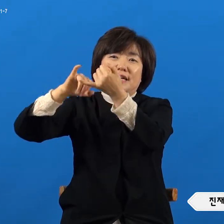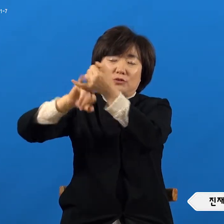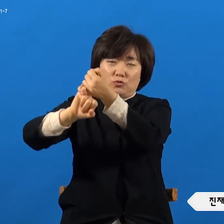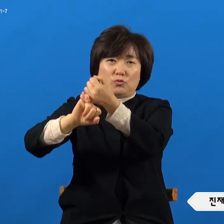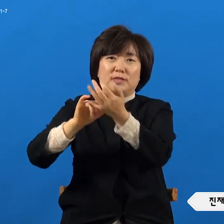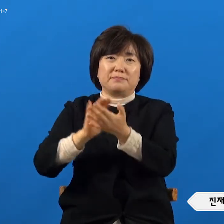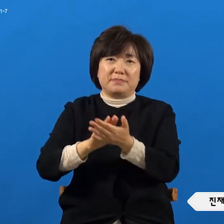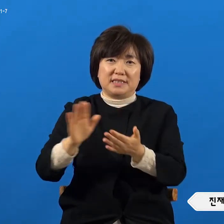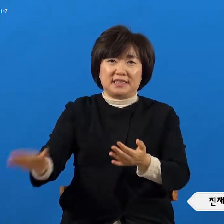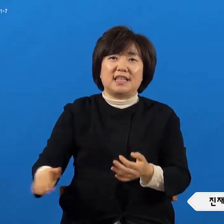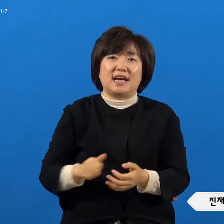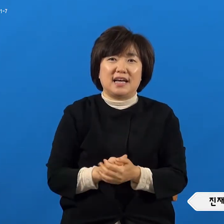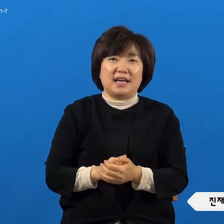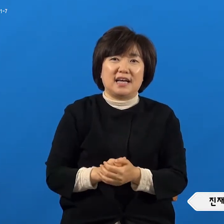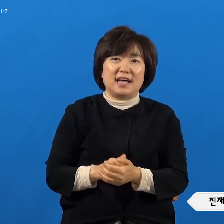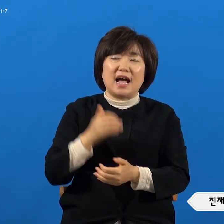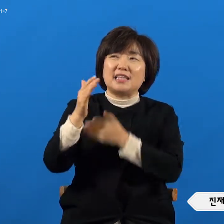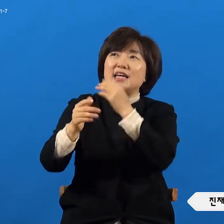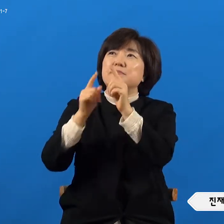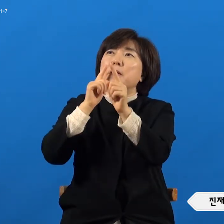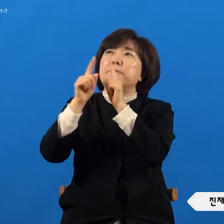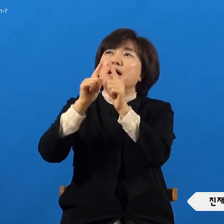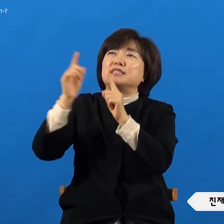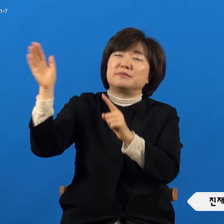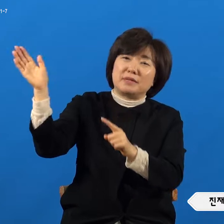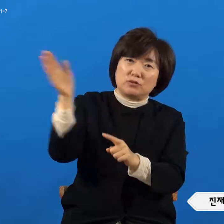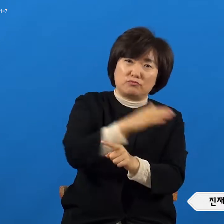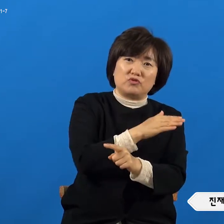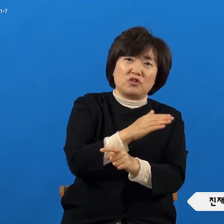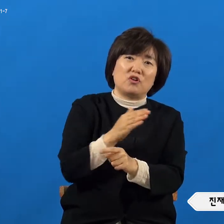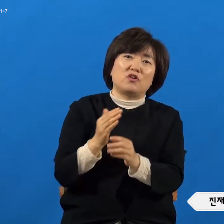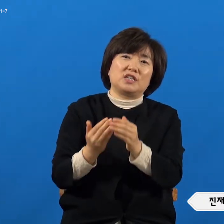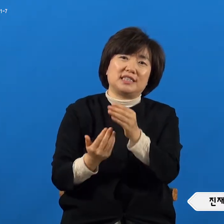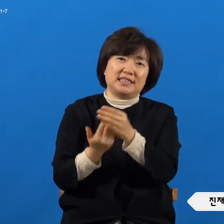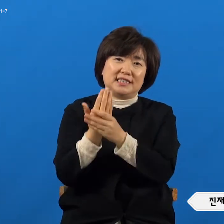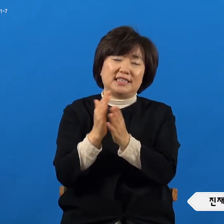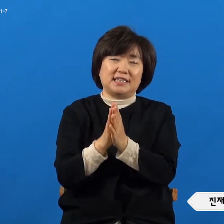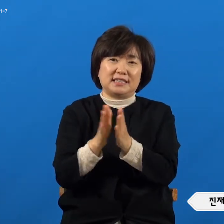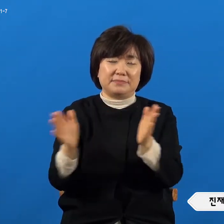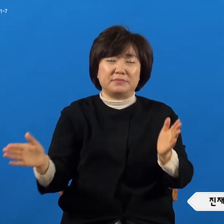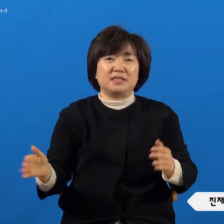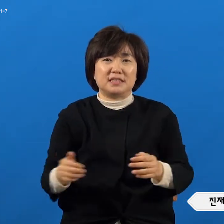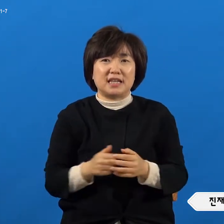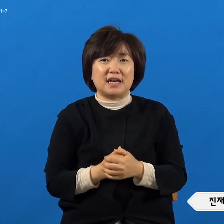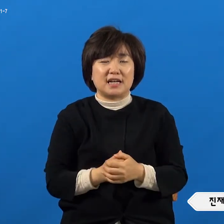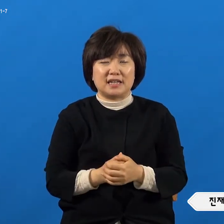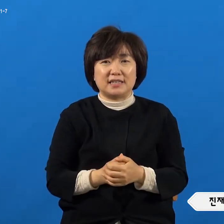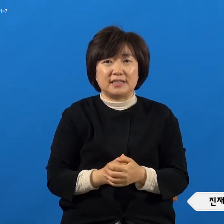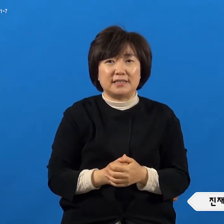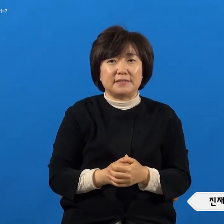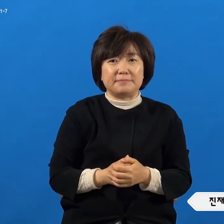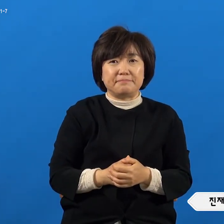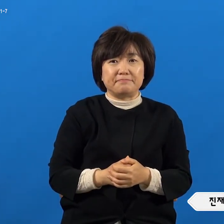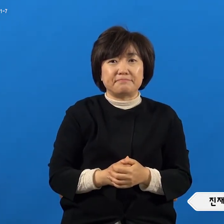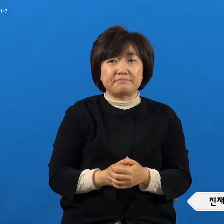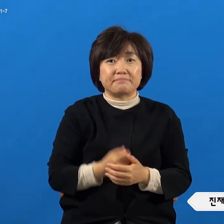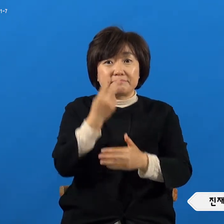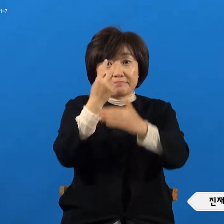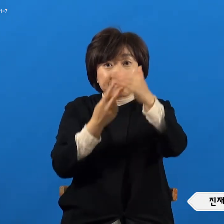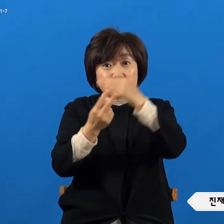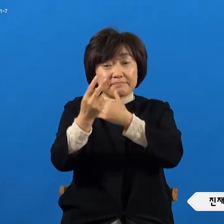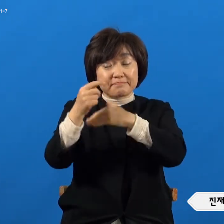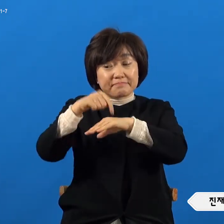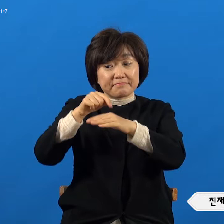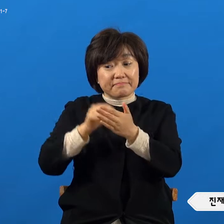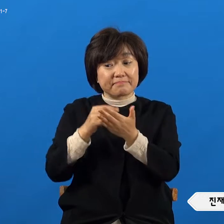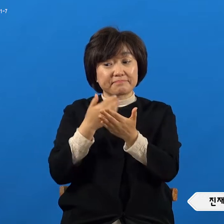약속입니다. 비전은 하나님의 말씀에서부터 시작됩니다. 자, 비전은 마음에